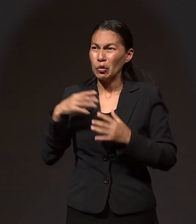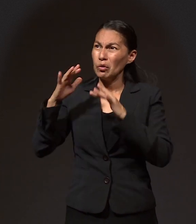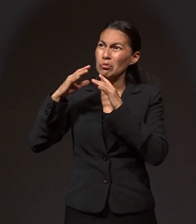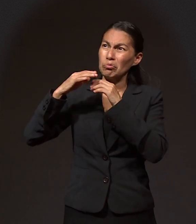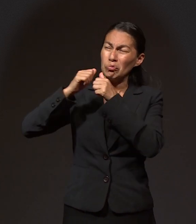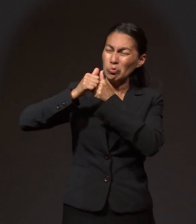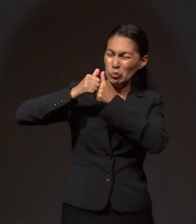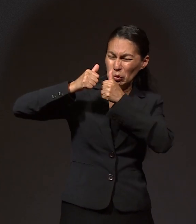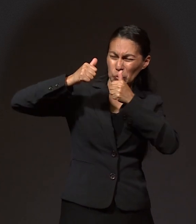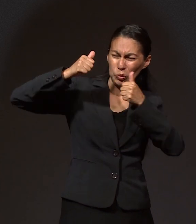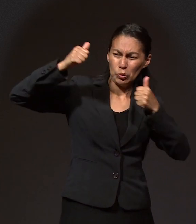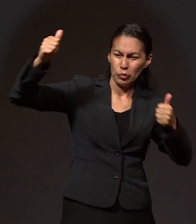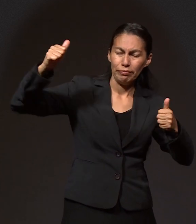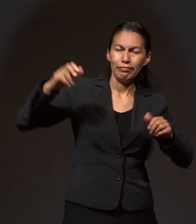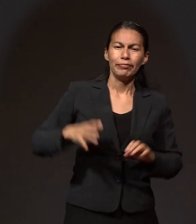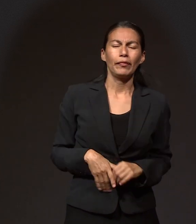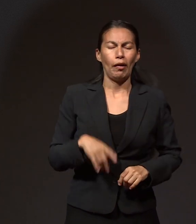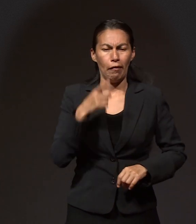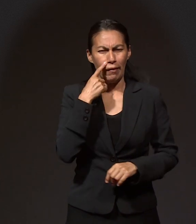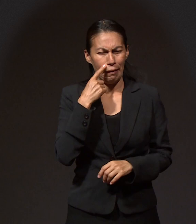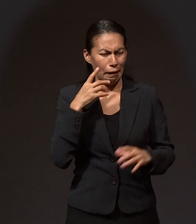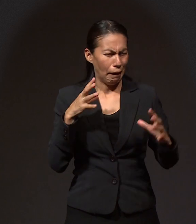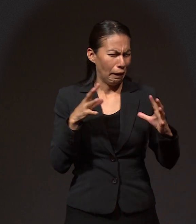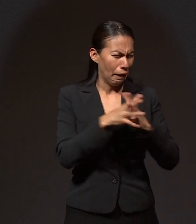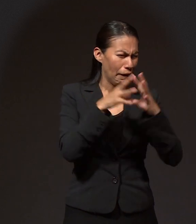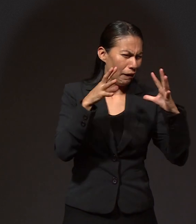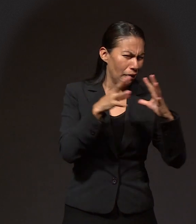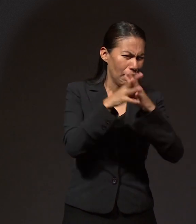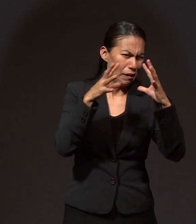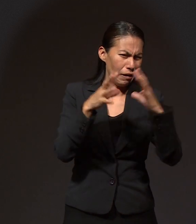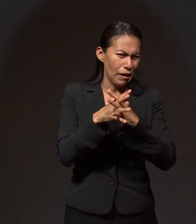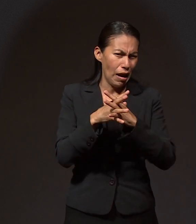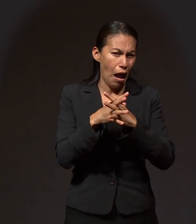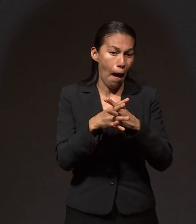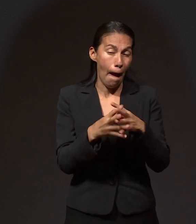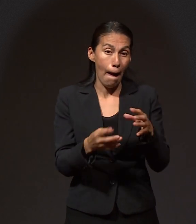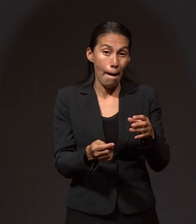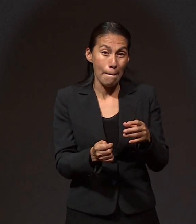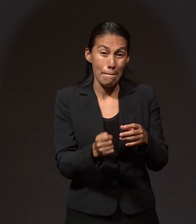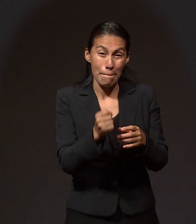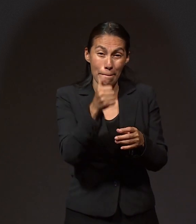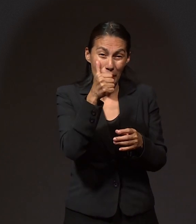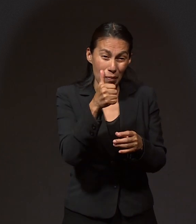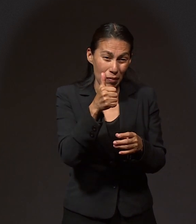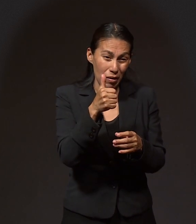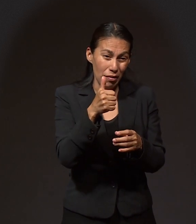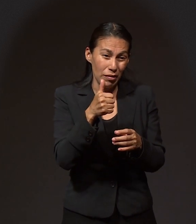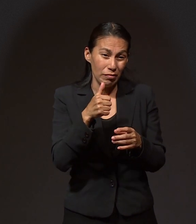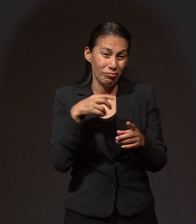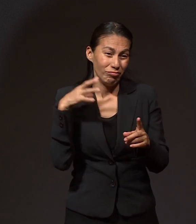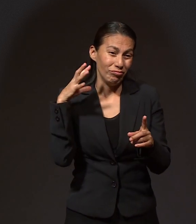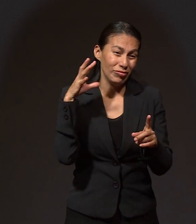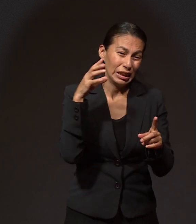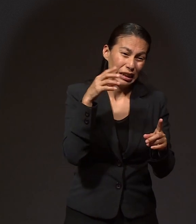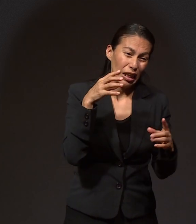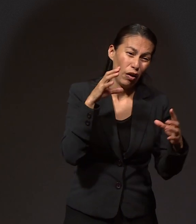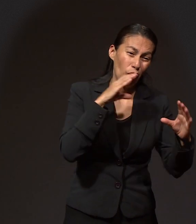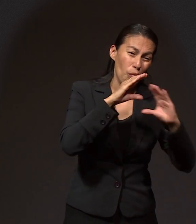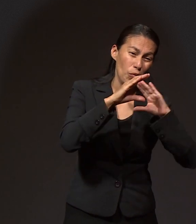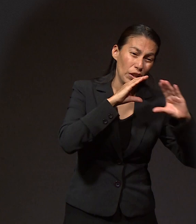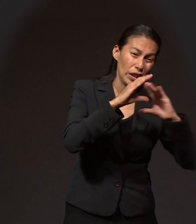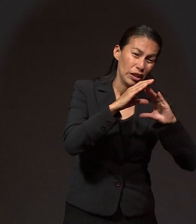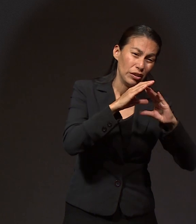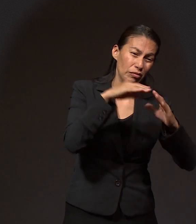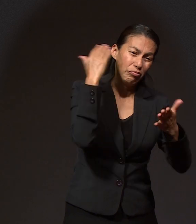guerras, estudian los generales y los expertos en guerra. Lo primero que hacen es atacar el centro de comunicaciones del enemigo.